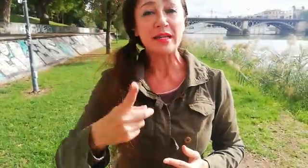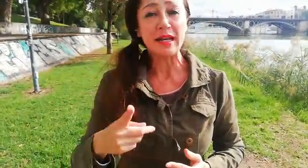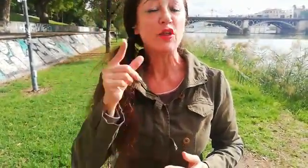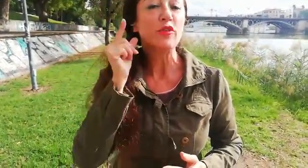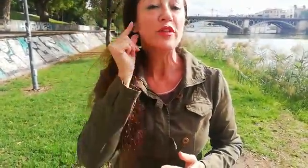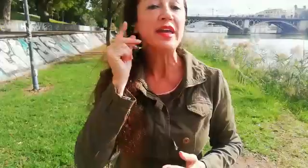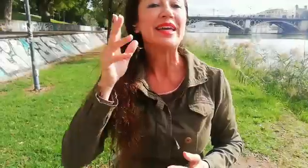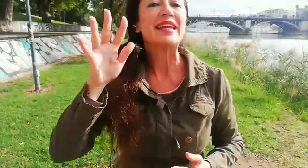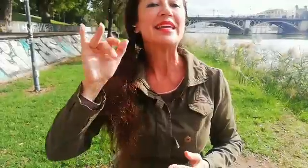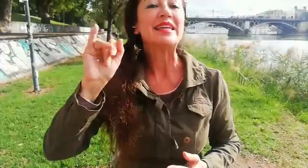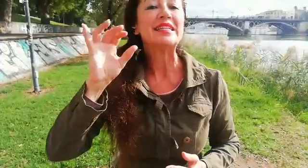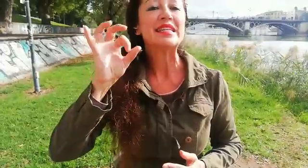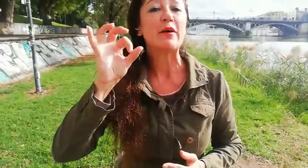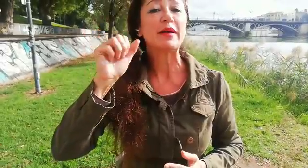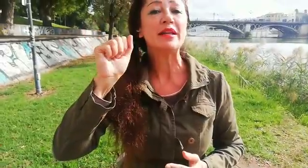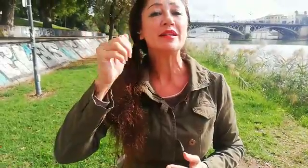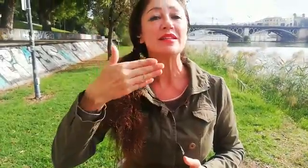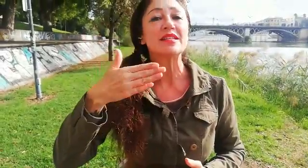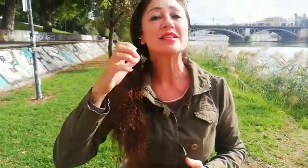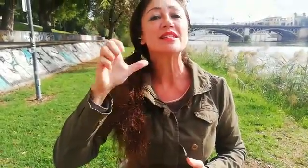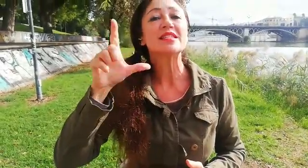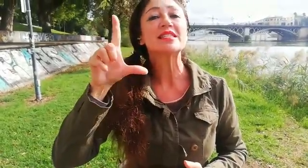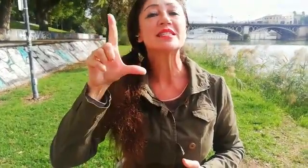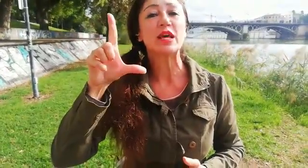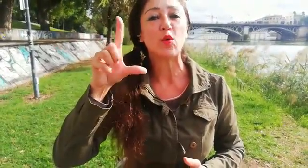reinado de Isabel II.